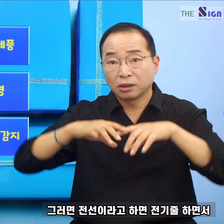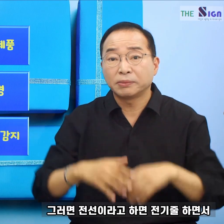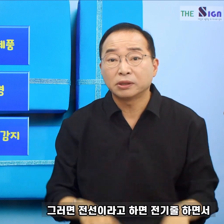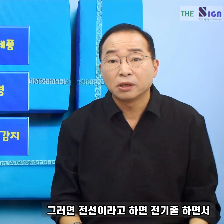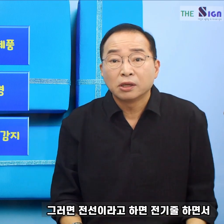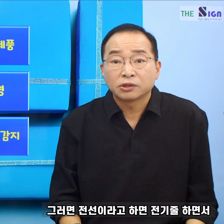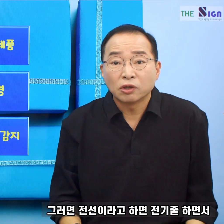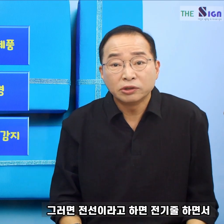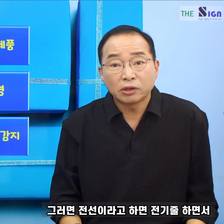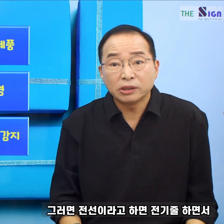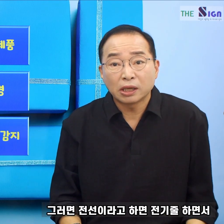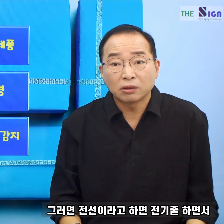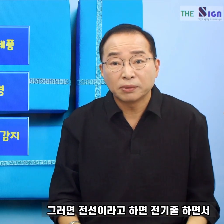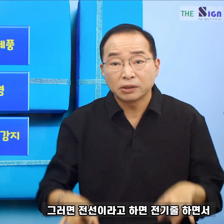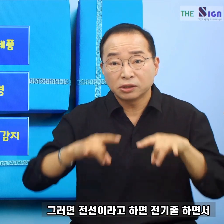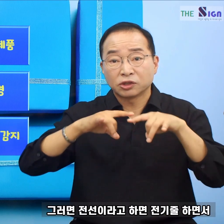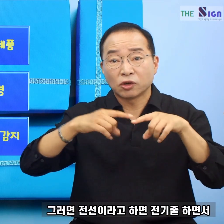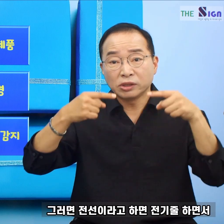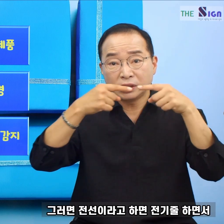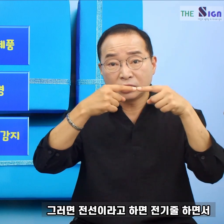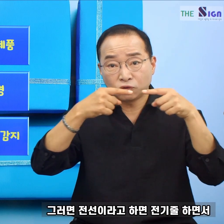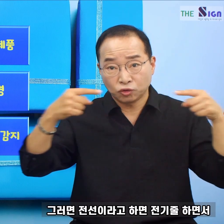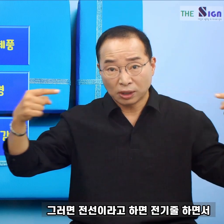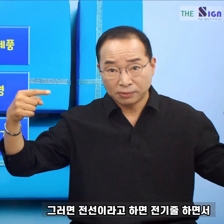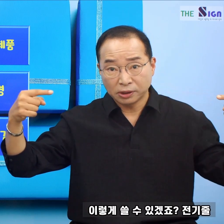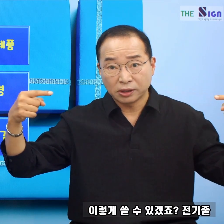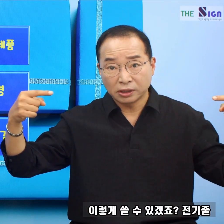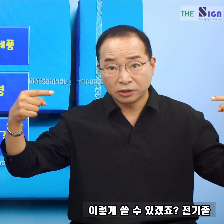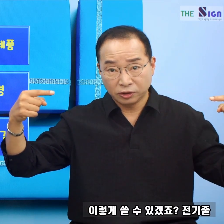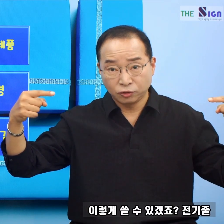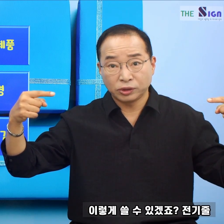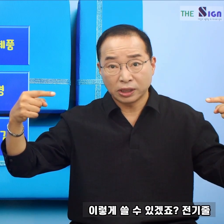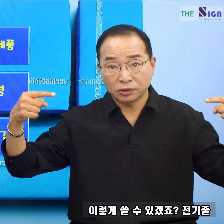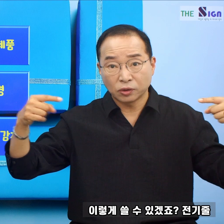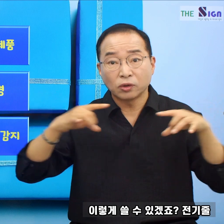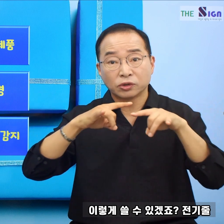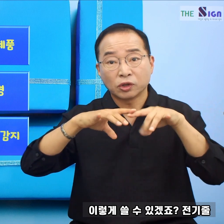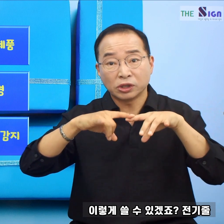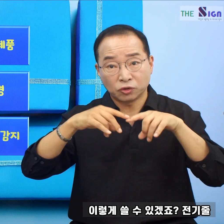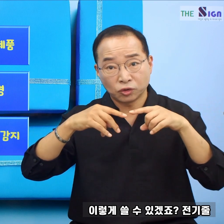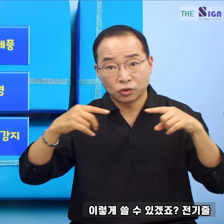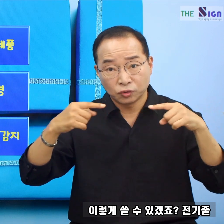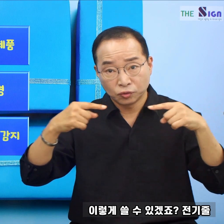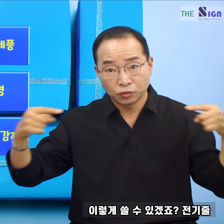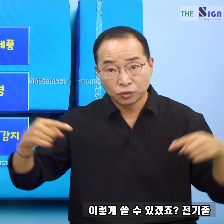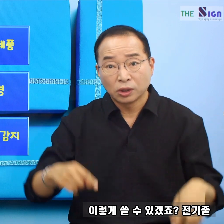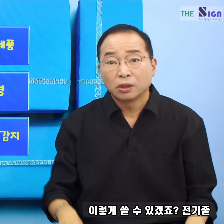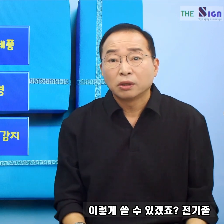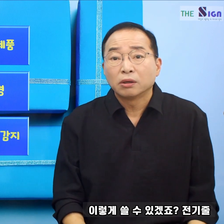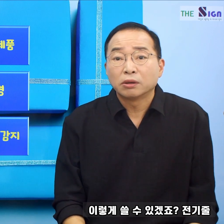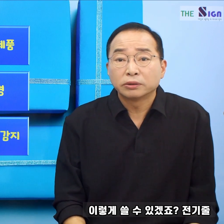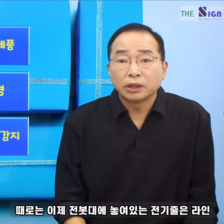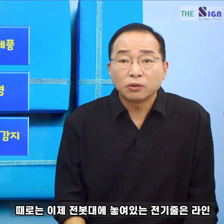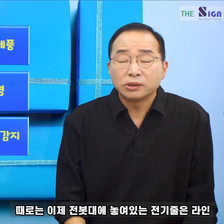그러면 전선이라 그러면 전기줄 하면서 이렇게 쓸 수 있겠죠? 전기줄. 때로는